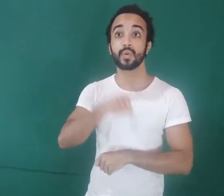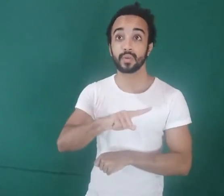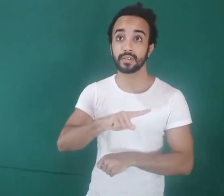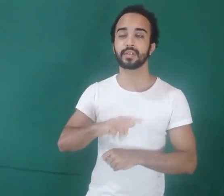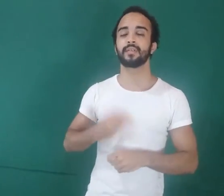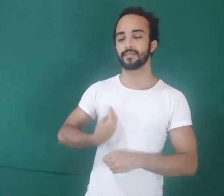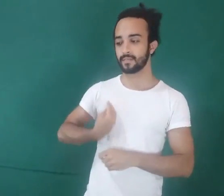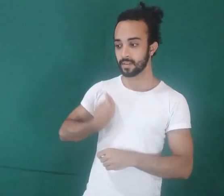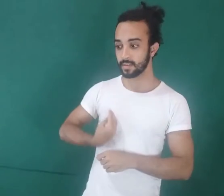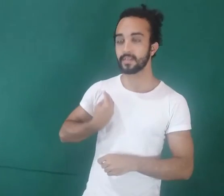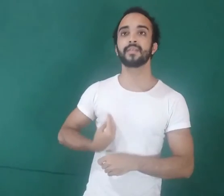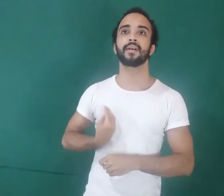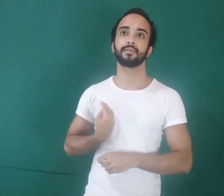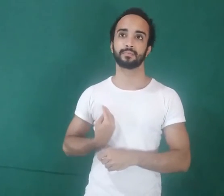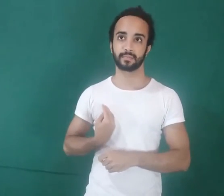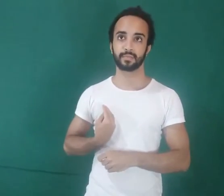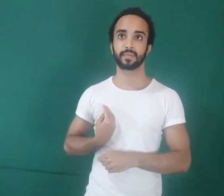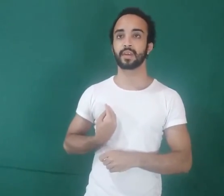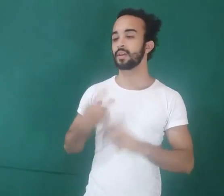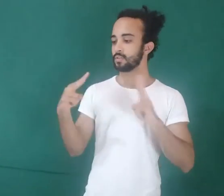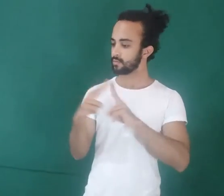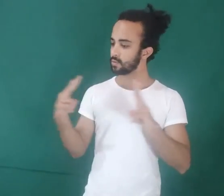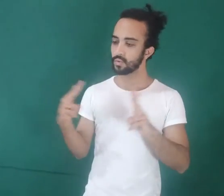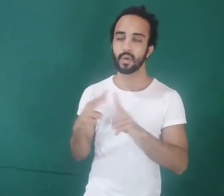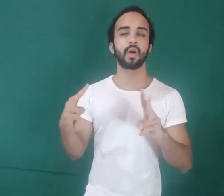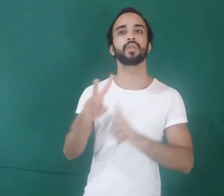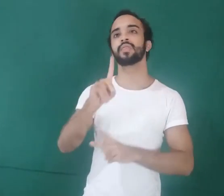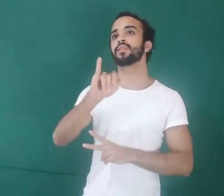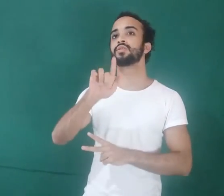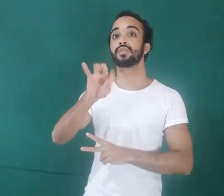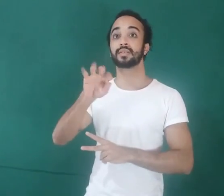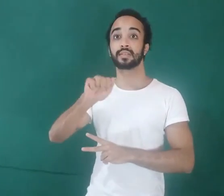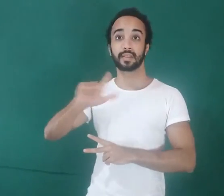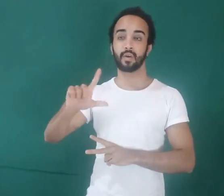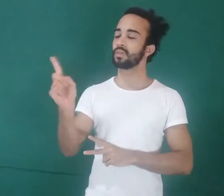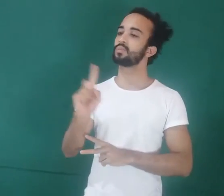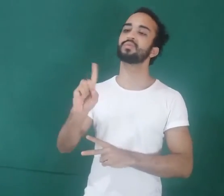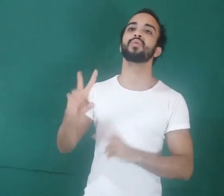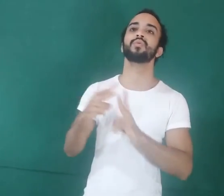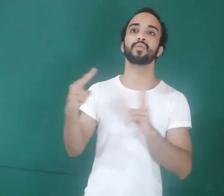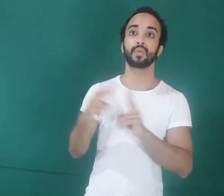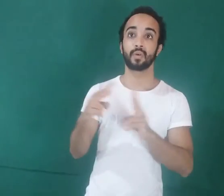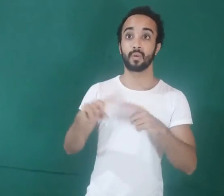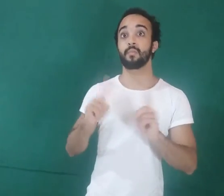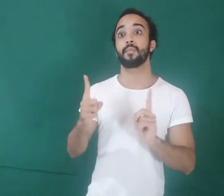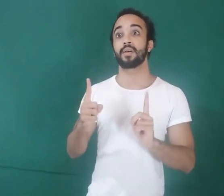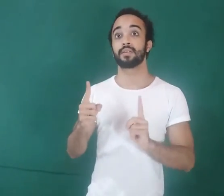e viver aqui nesse caminho digital, virtual. E não de virtual, né? Nesse caminho que está dentro de